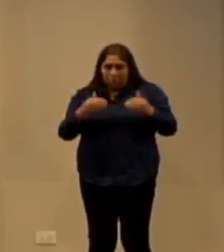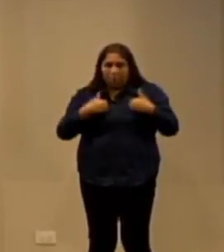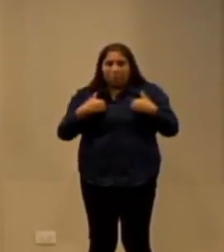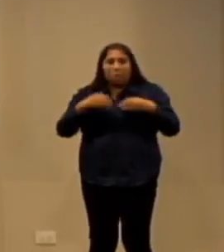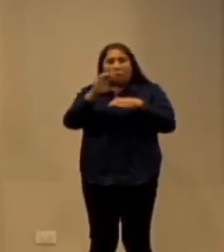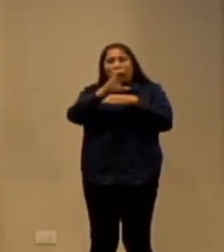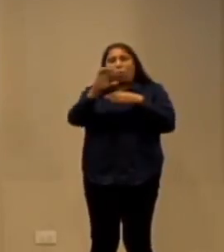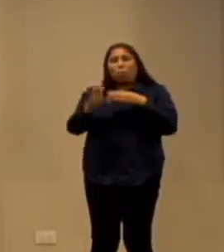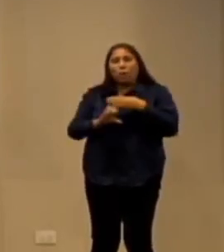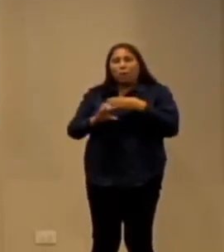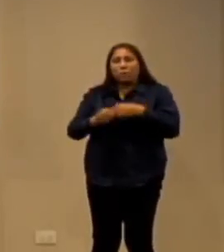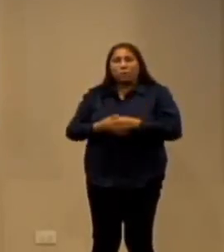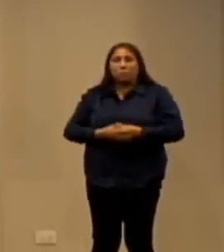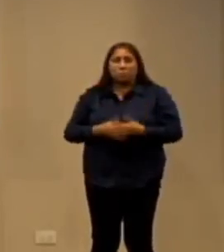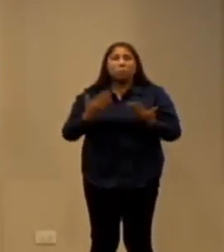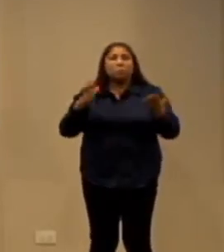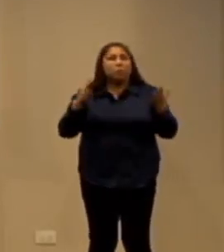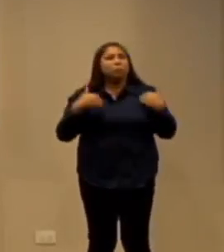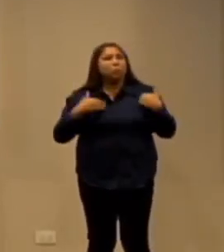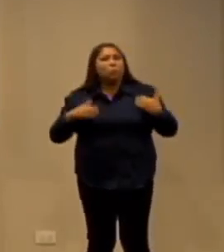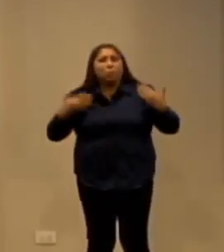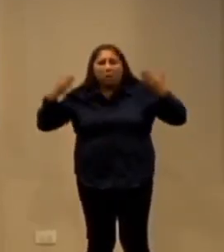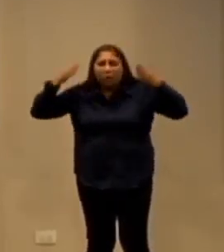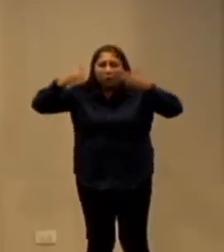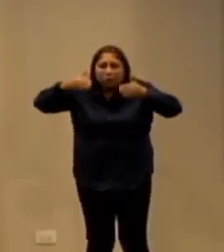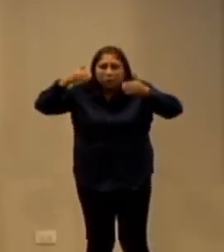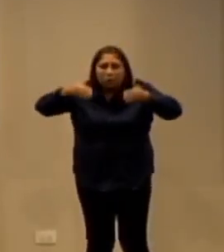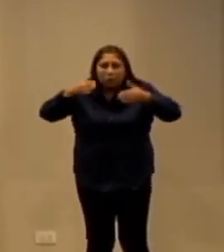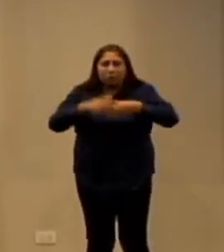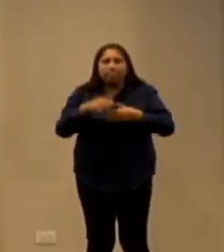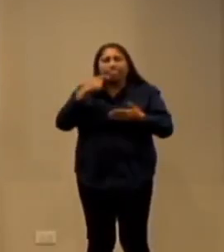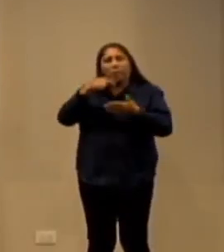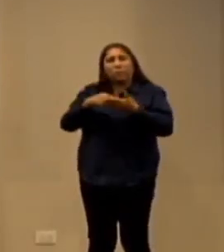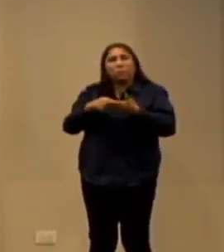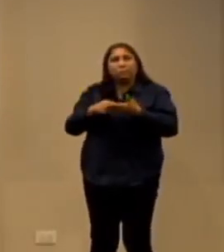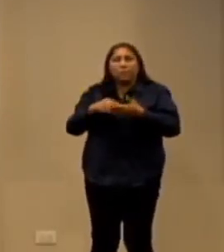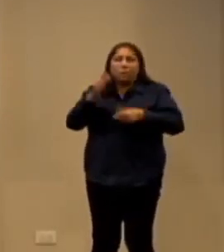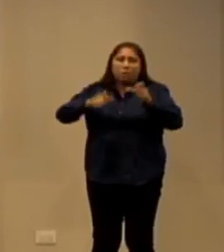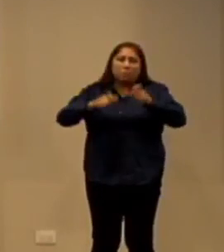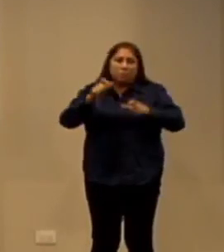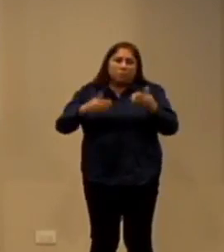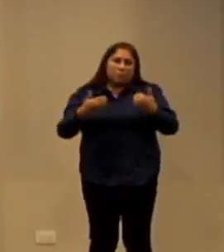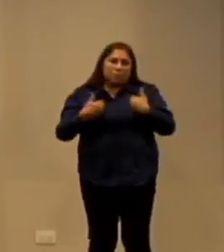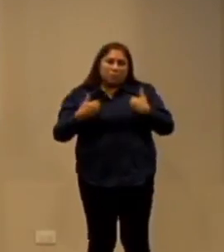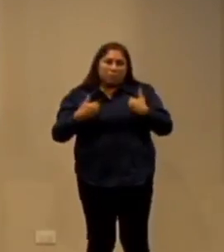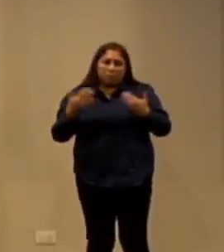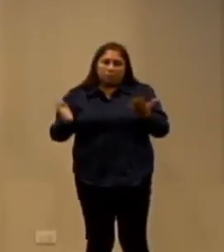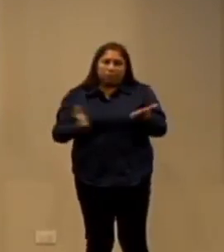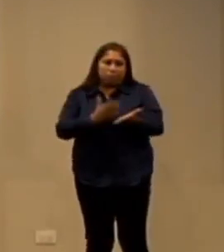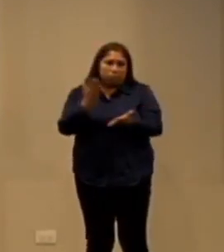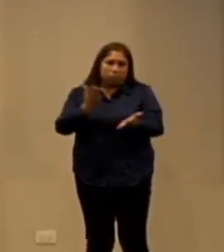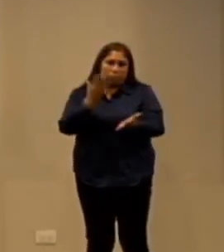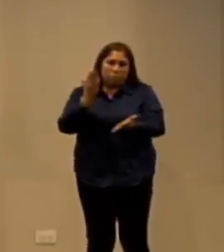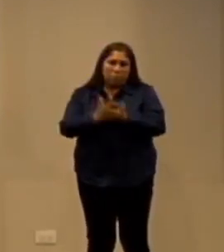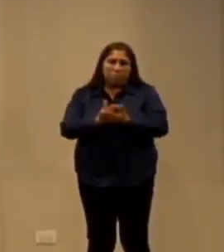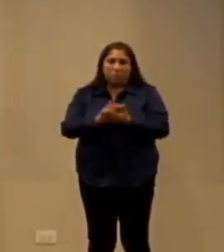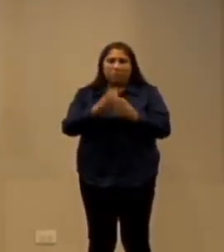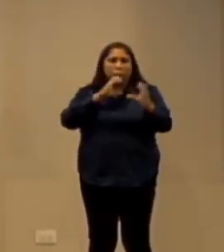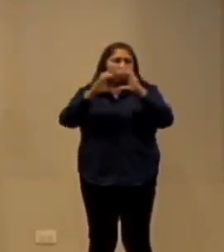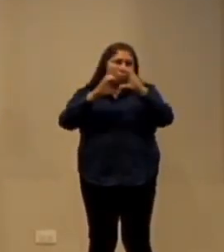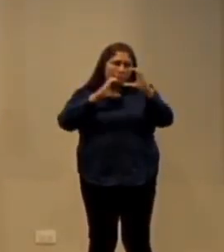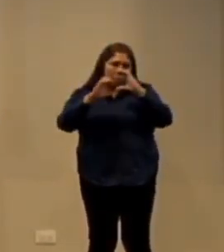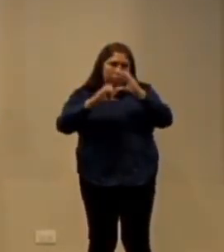el CONADIS. Entonces vamos a poder atender, ¿no?, en ese sentido a las personas que tengan estos problemas de